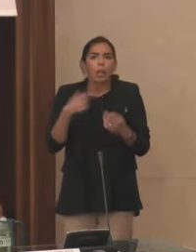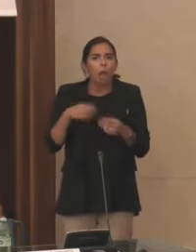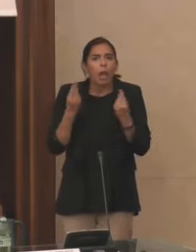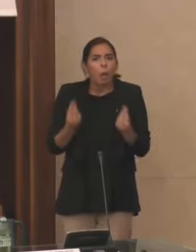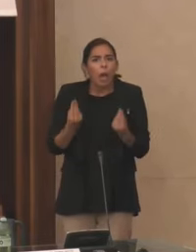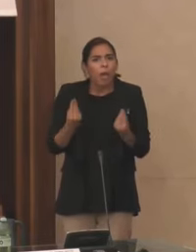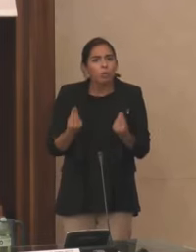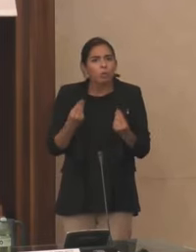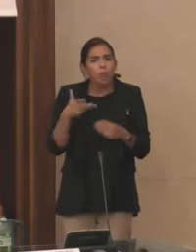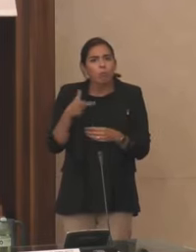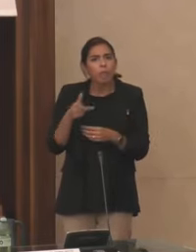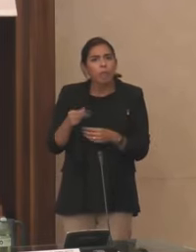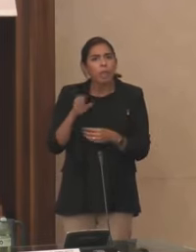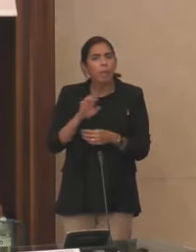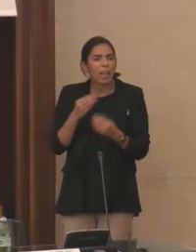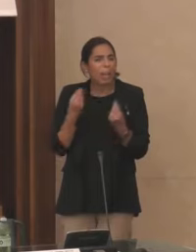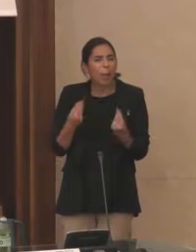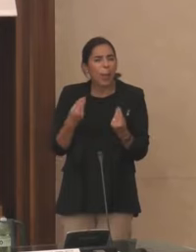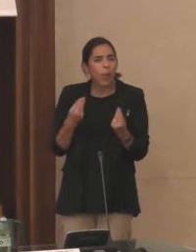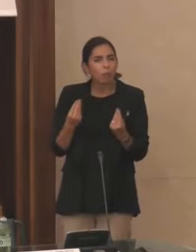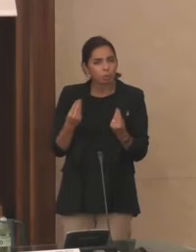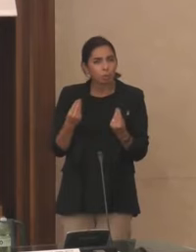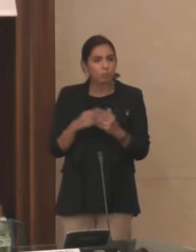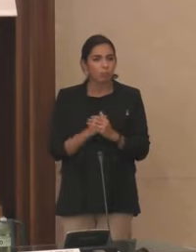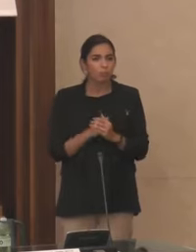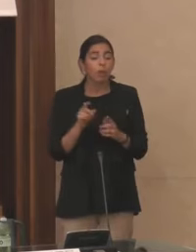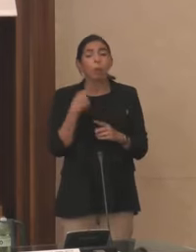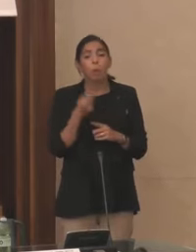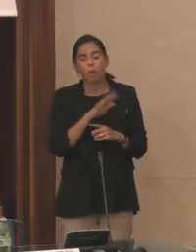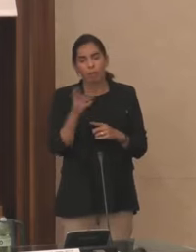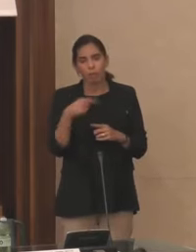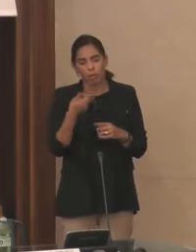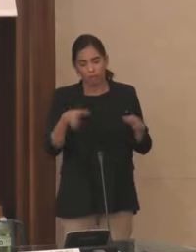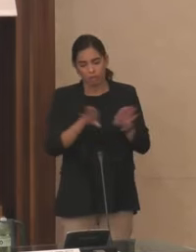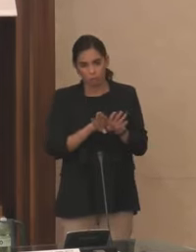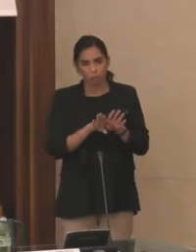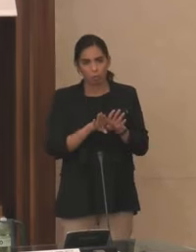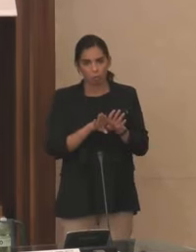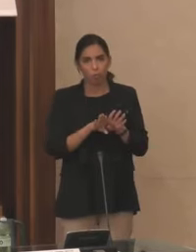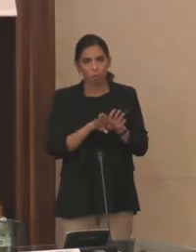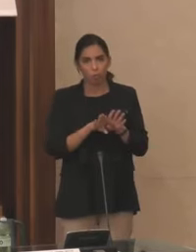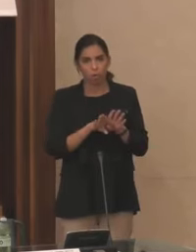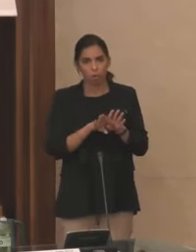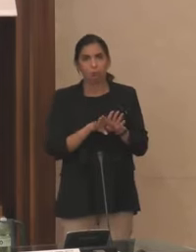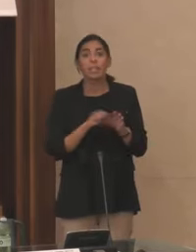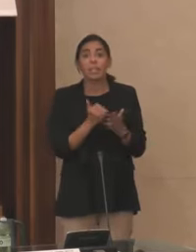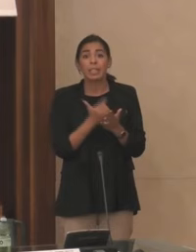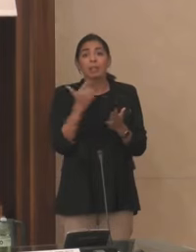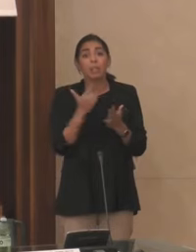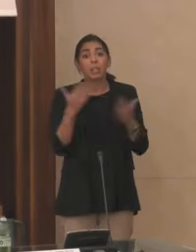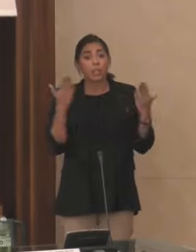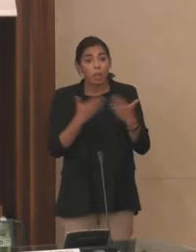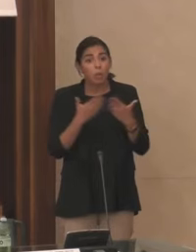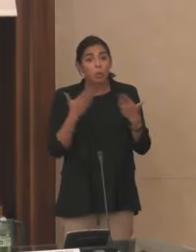l'eparina? E dopo, un'altra cosa, e qua chiudo, l'importanza dello studio di